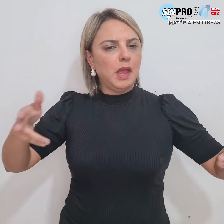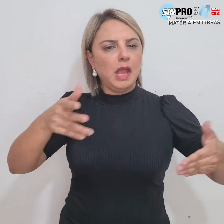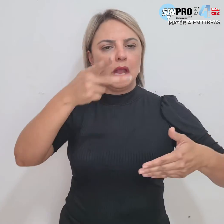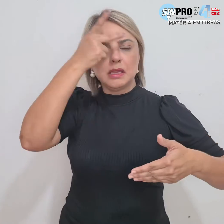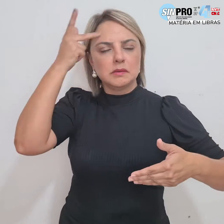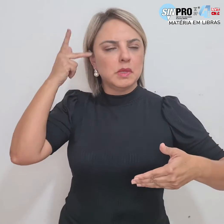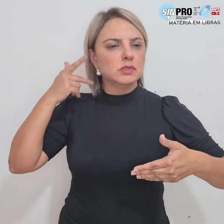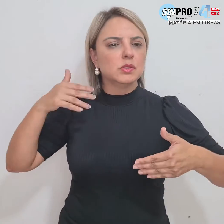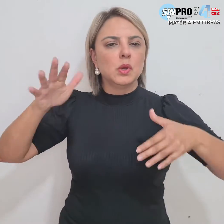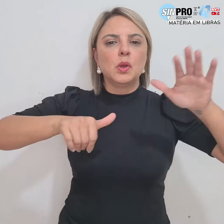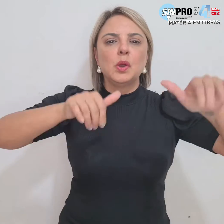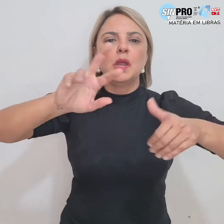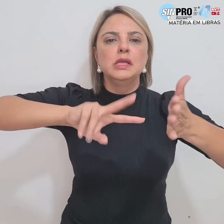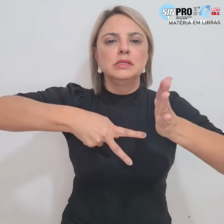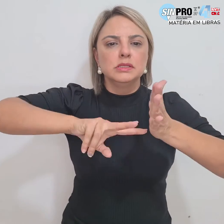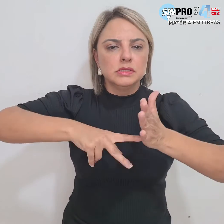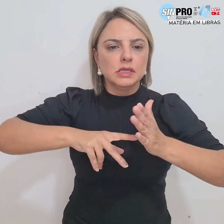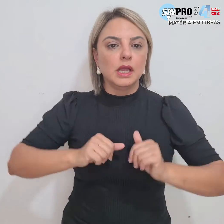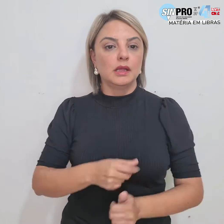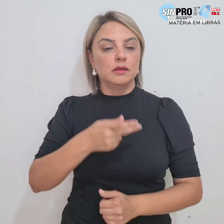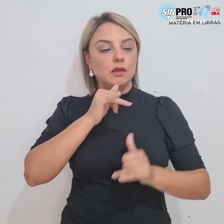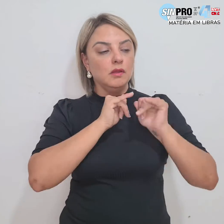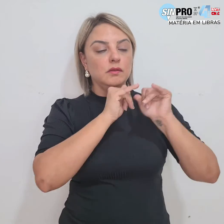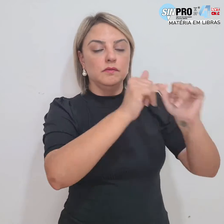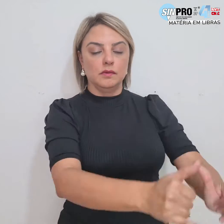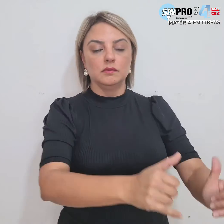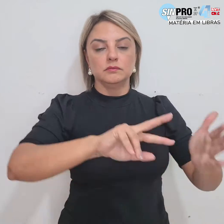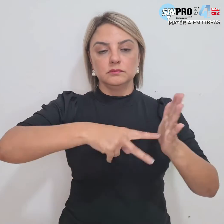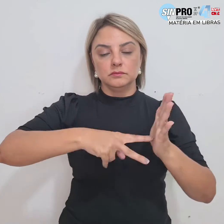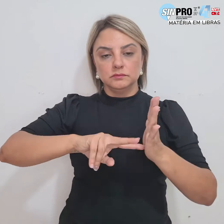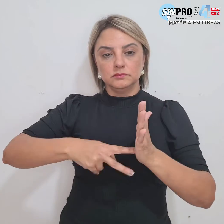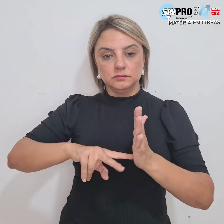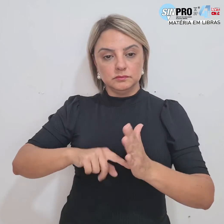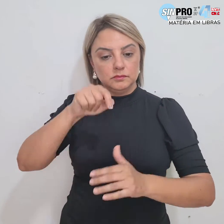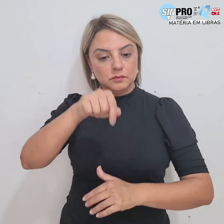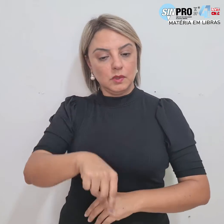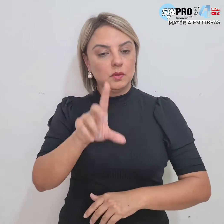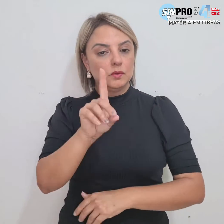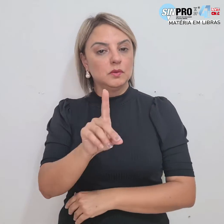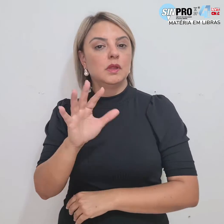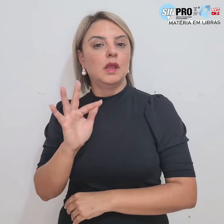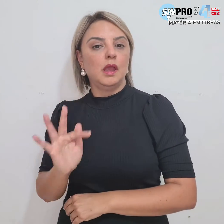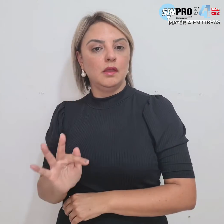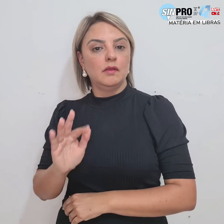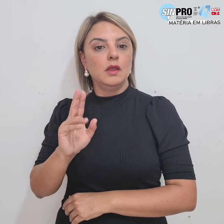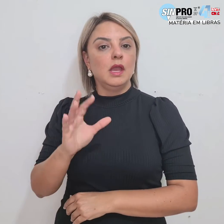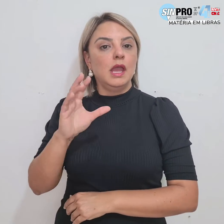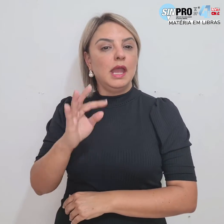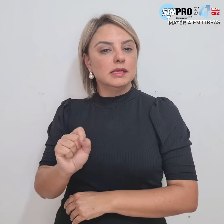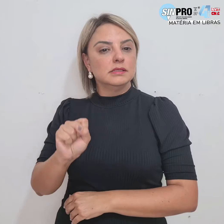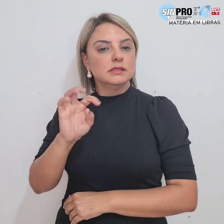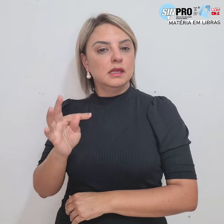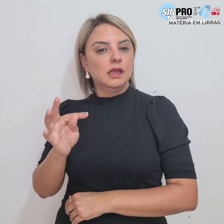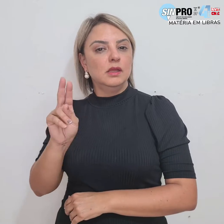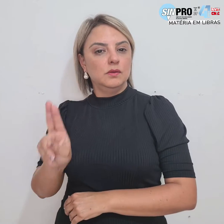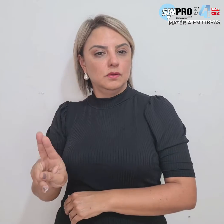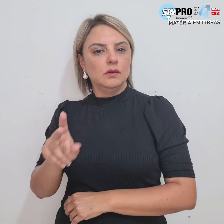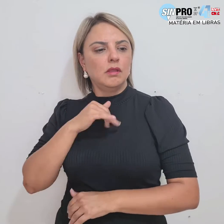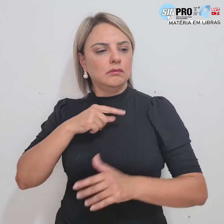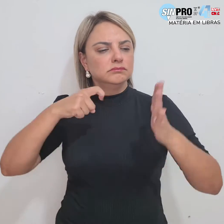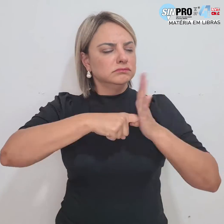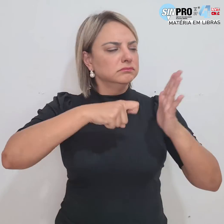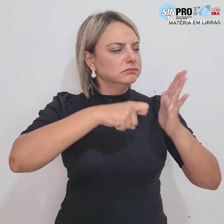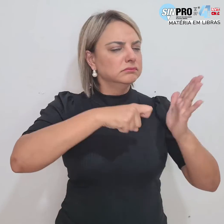ato é aberto ao público e a todas as entidades, informa o Sindicato dos Urbanitários no Distrito Federal, o STIU,